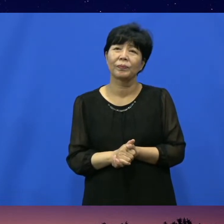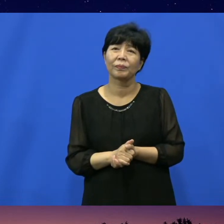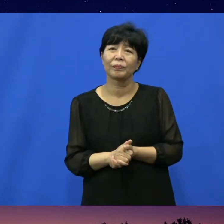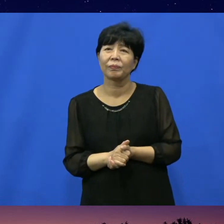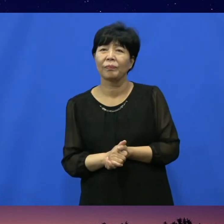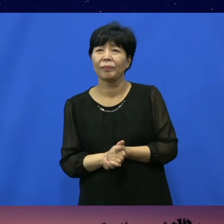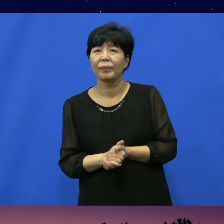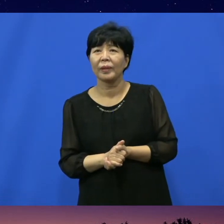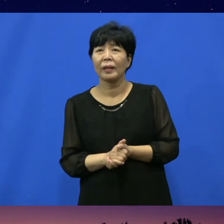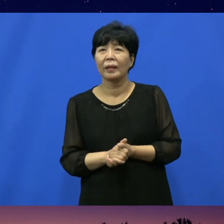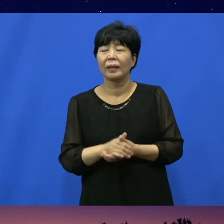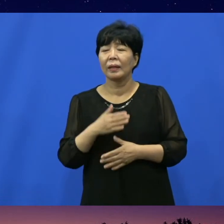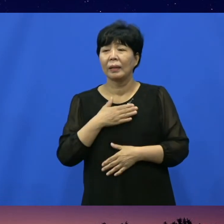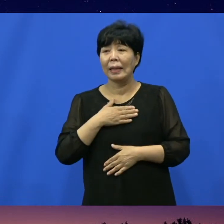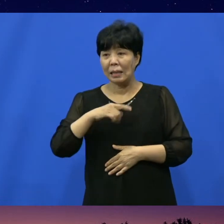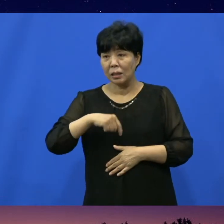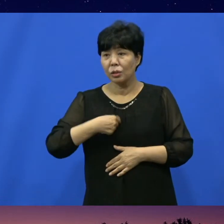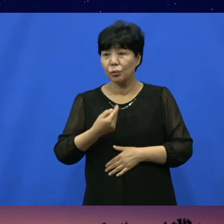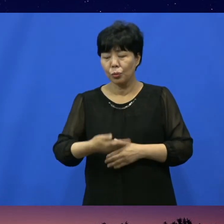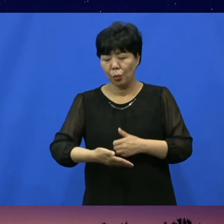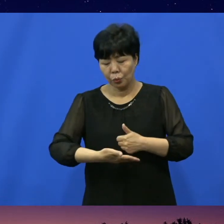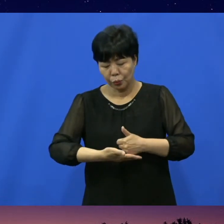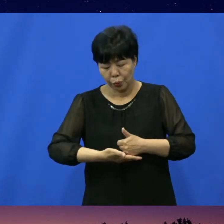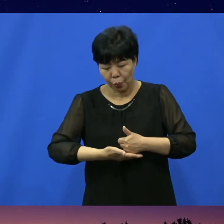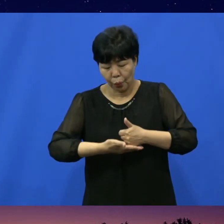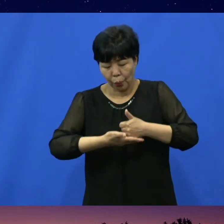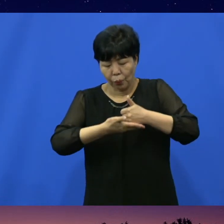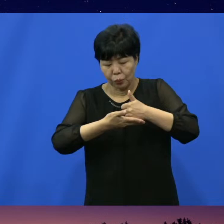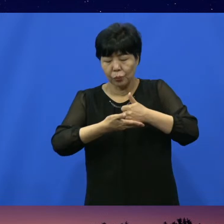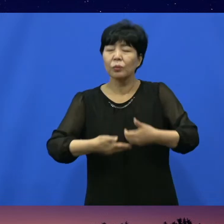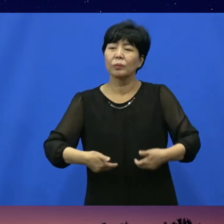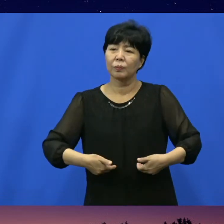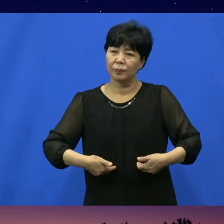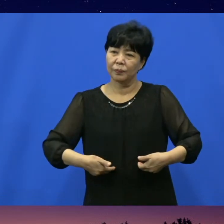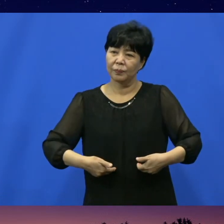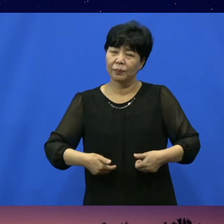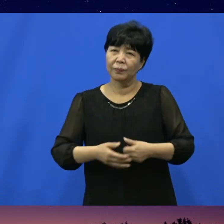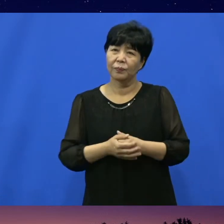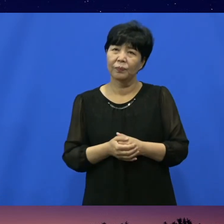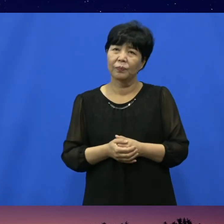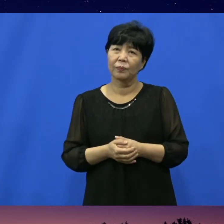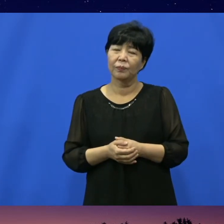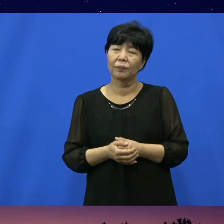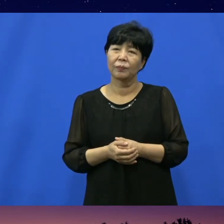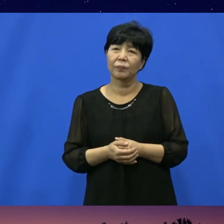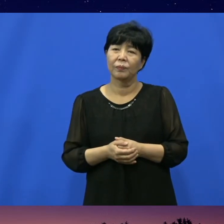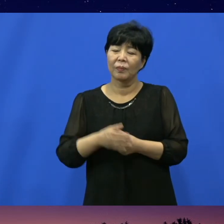여러분, 근데 내가 나를 존중히 여길 수 있어야 되는데 그냥 안 된단 말이죠. 이게 뭐예요? 뭘로 가능해요? 하나님의